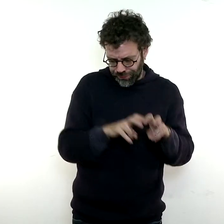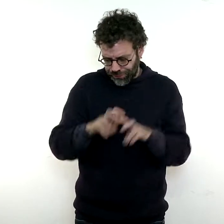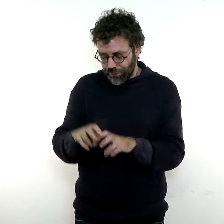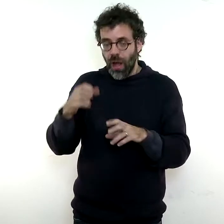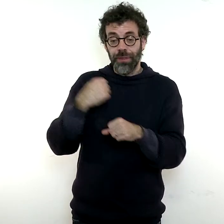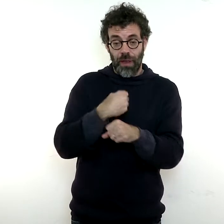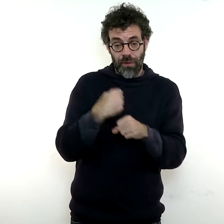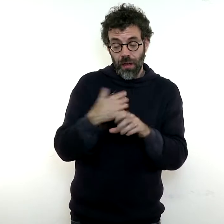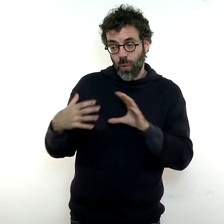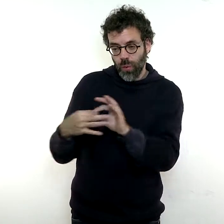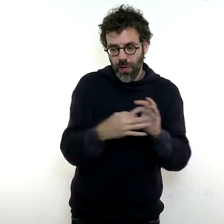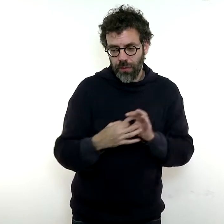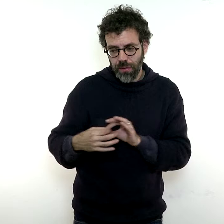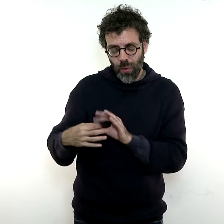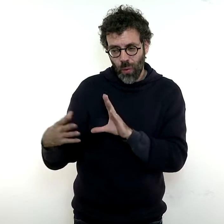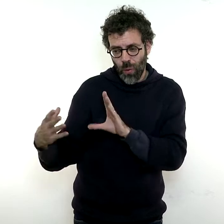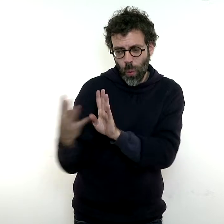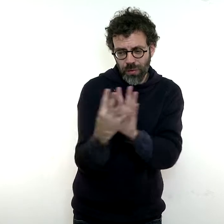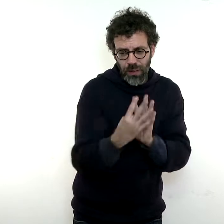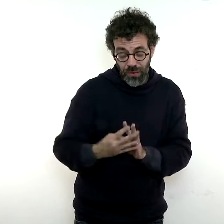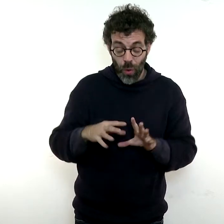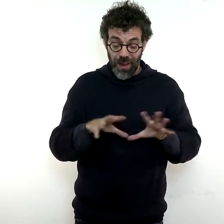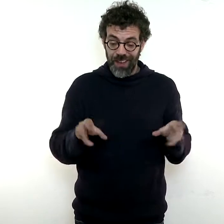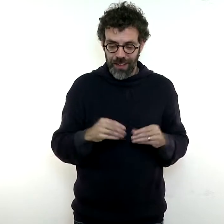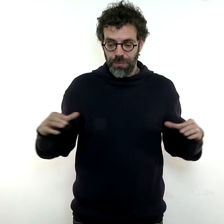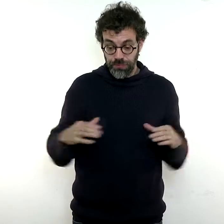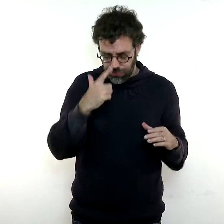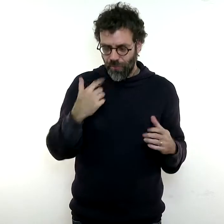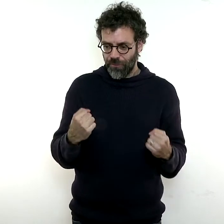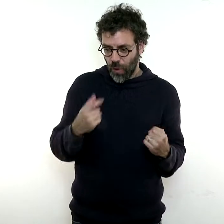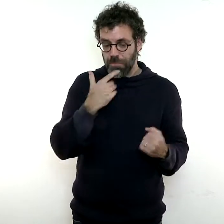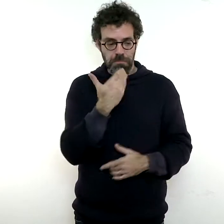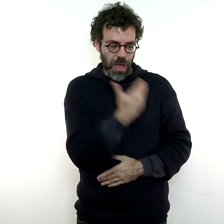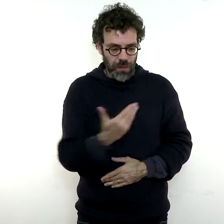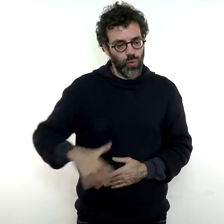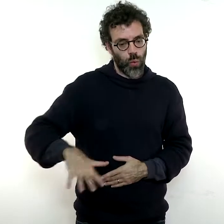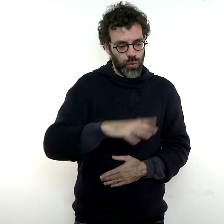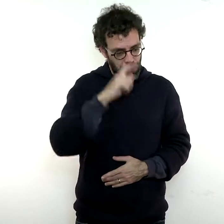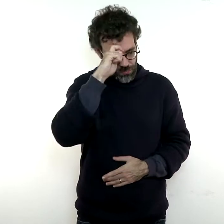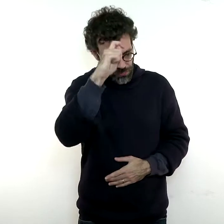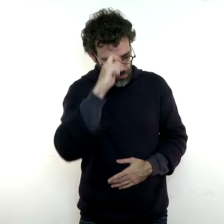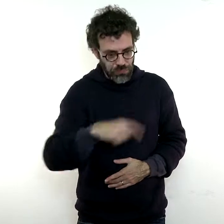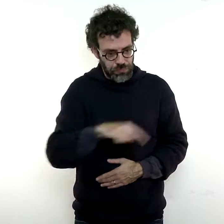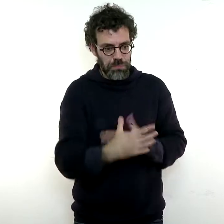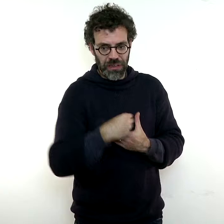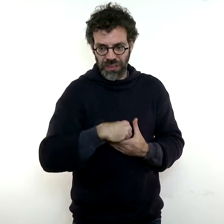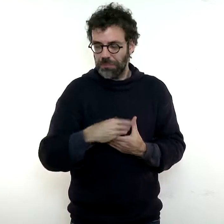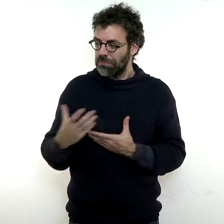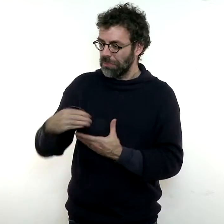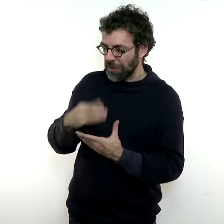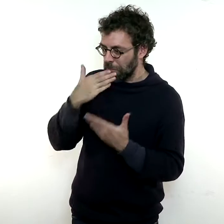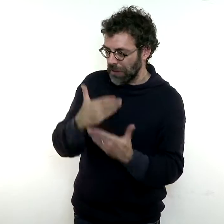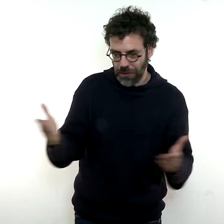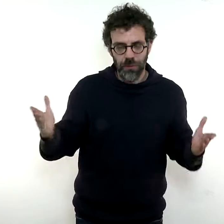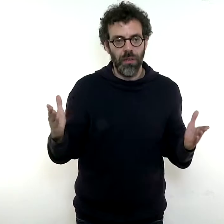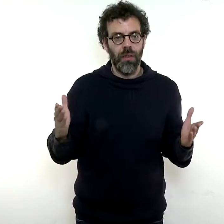un travail quand même qu'on a fait vraiment en équipe, et je remercie tous ceux qui ont participé. Ce que je veux dire, c'est qu'effectivement, ce projet, je le dis très, très